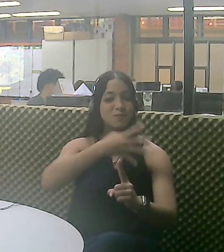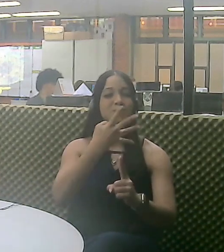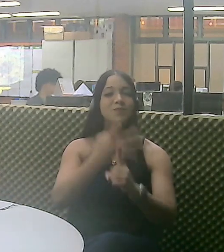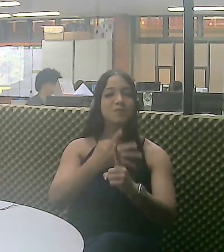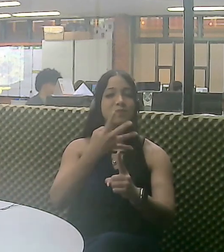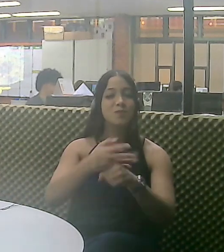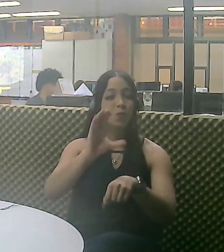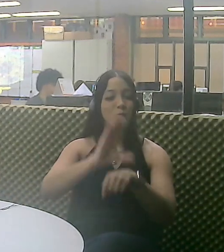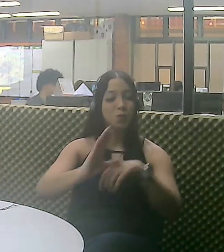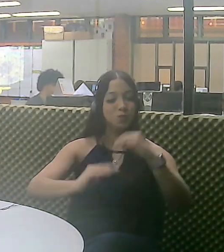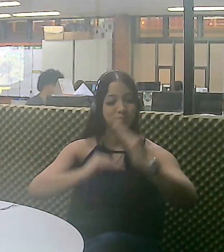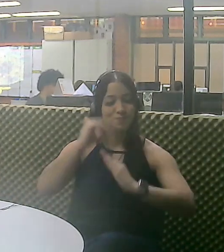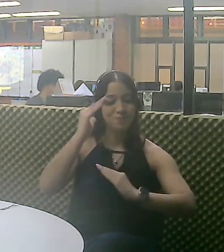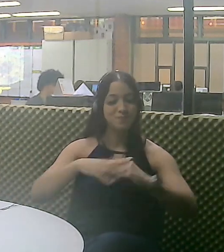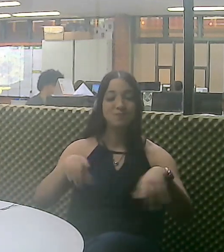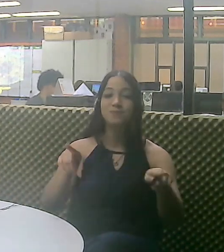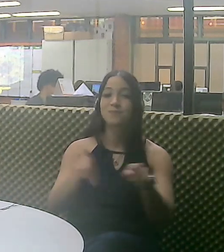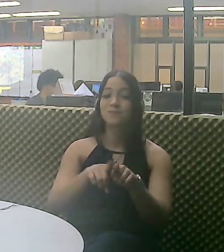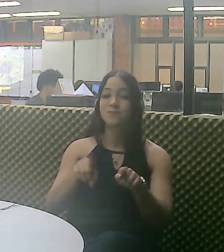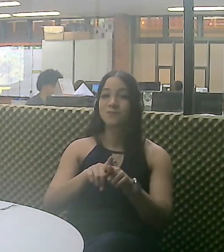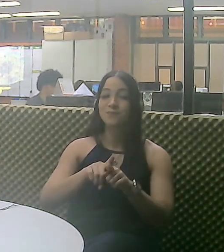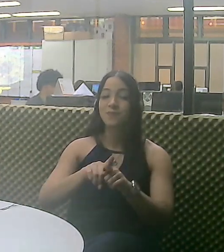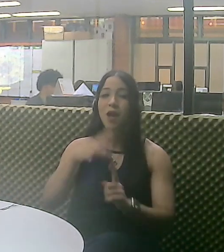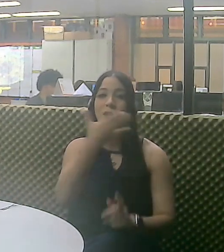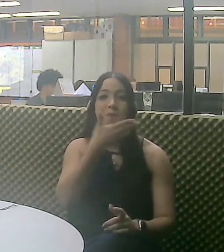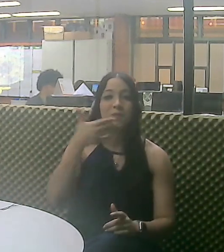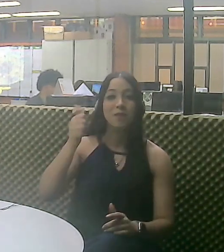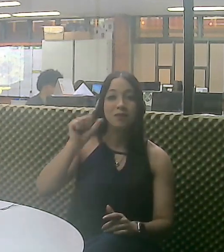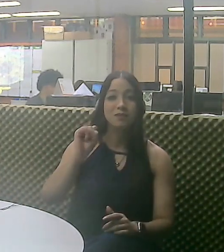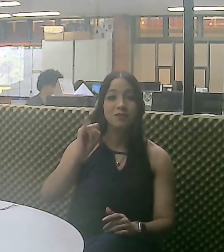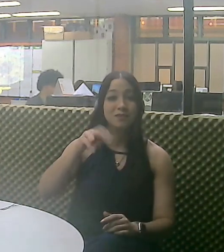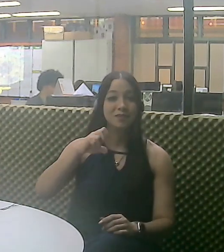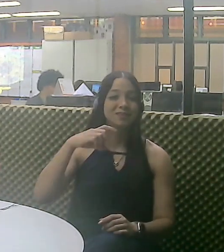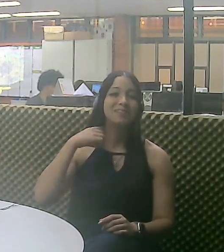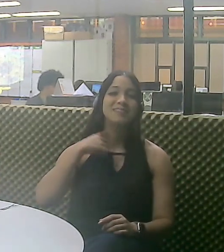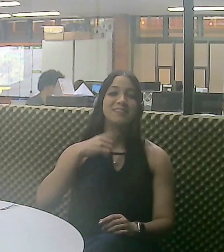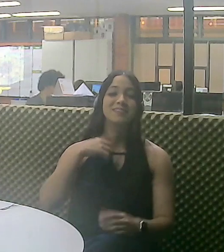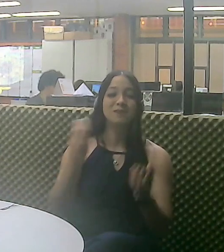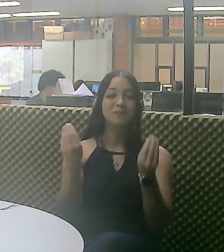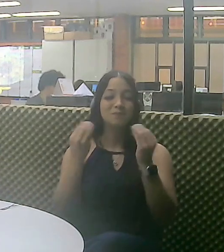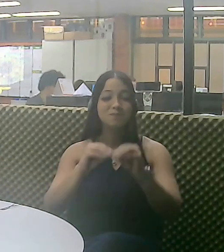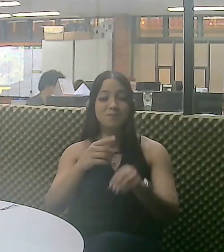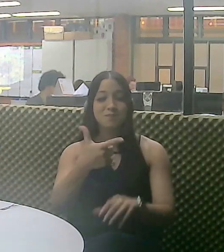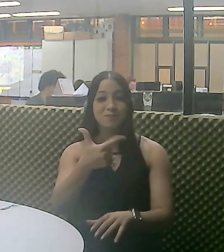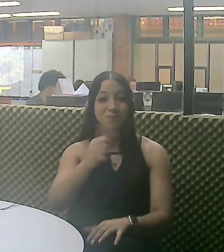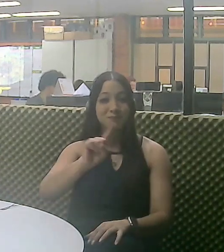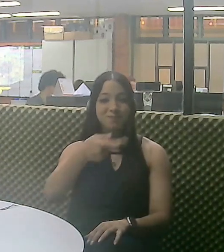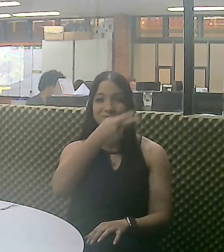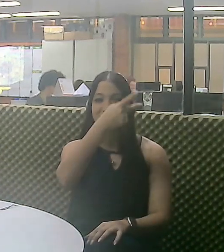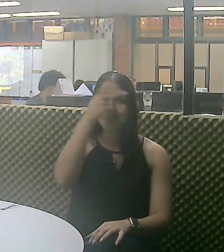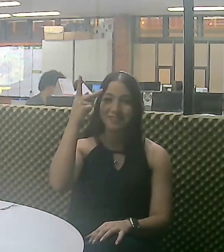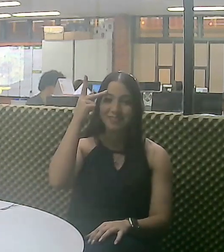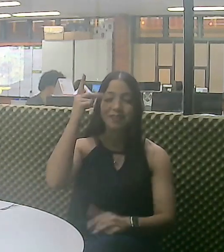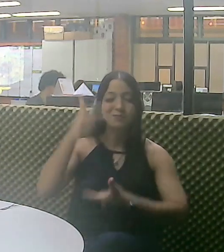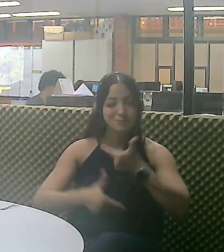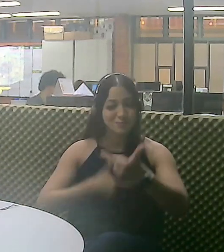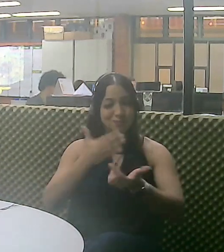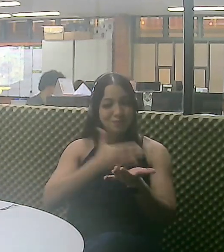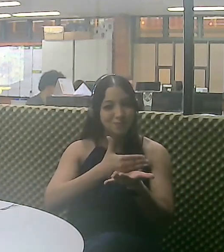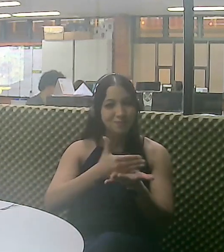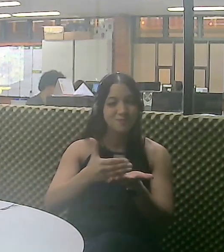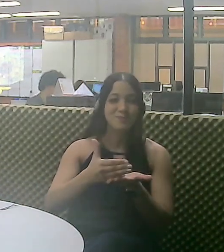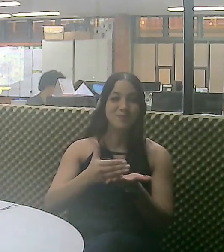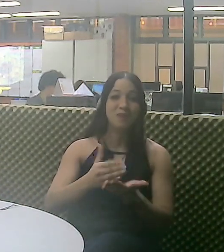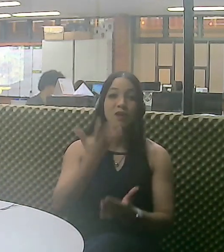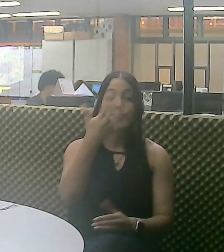os cursos profissionalizantes e tem o melhor cine de Minas inserindo 21 mil pessoas no mercado de trabalho